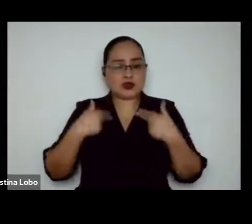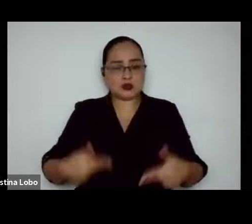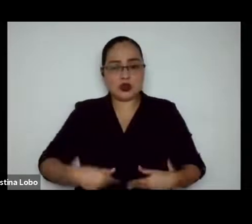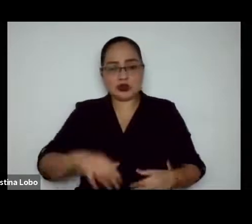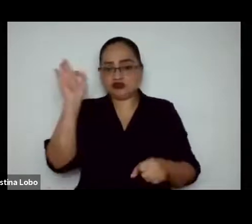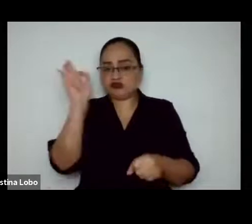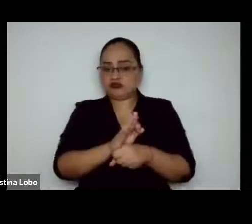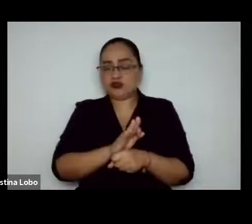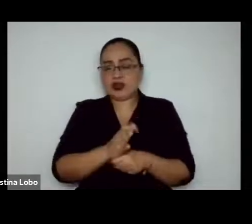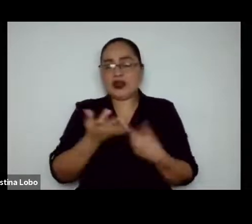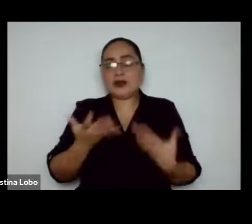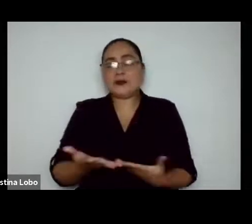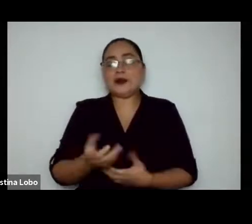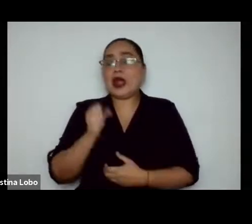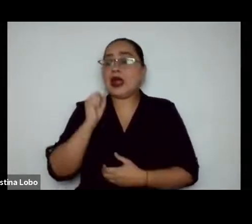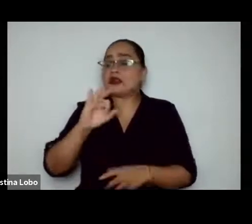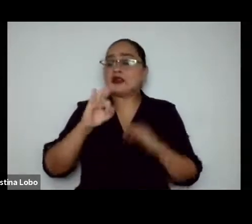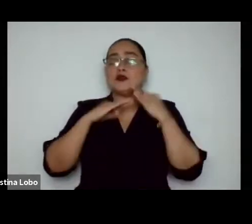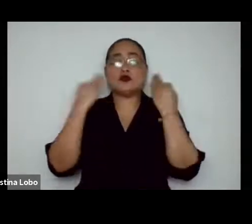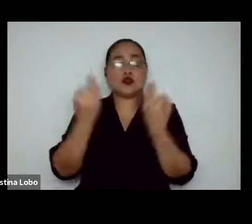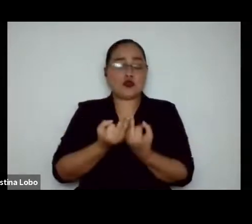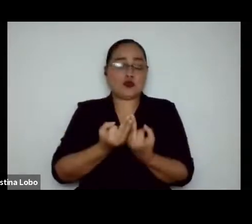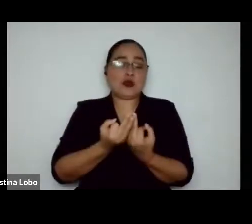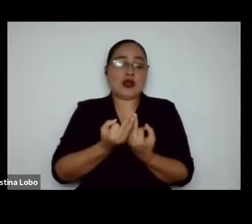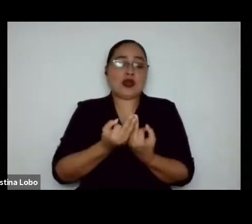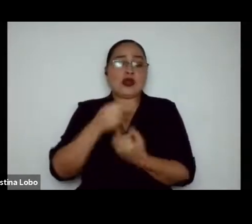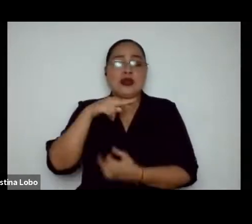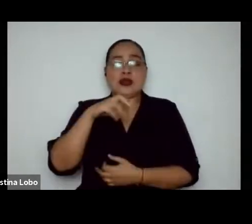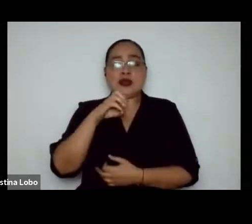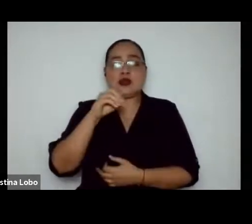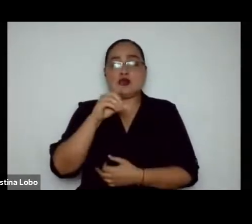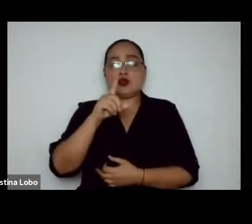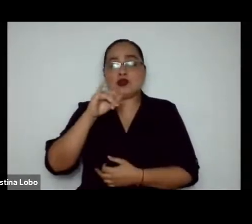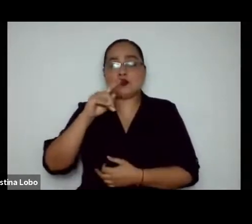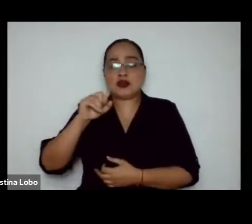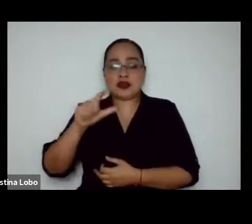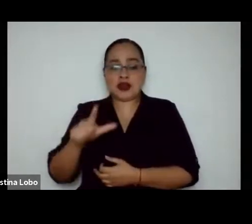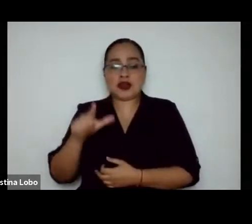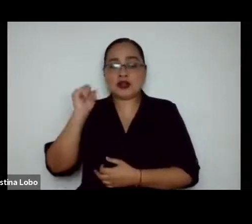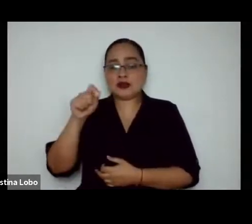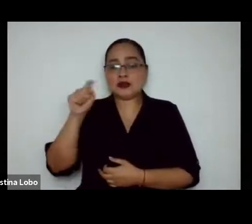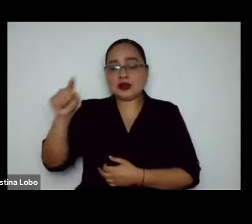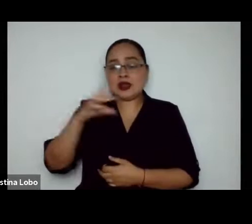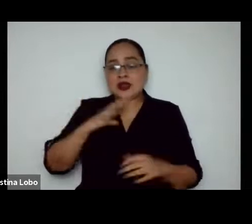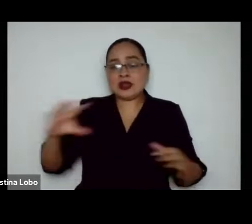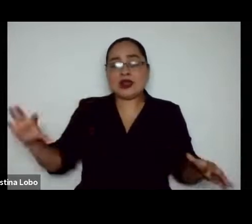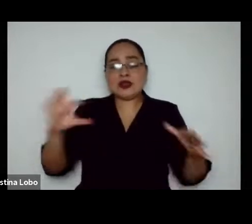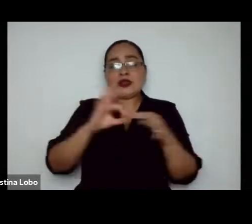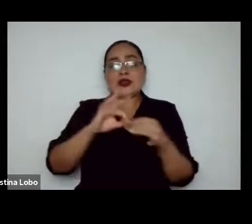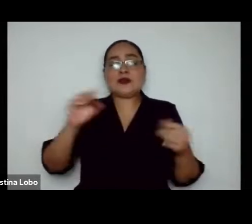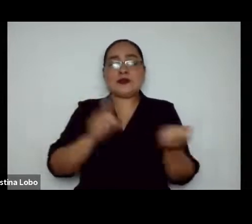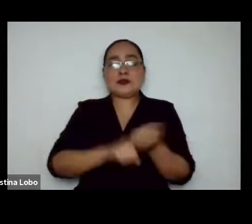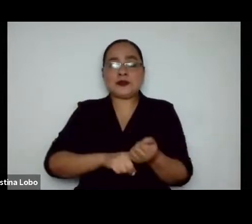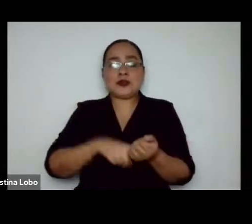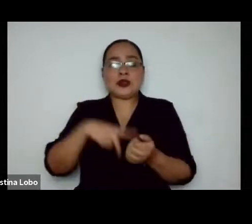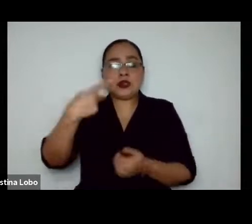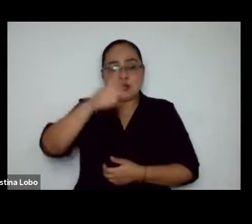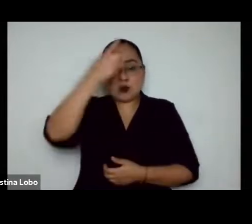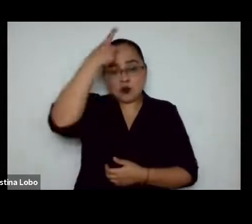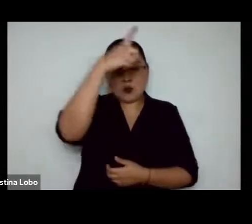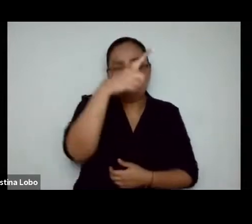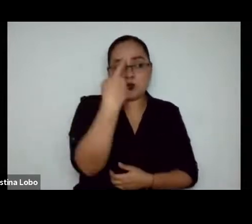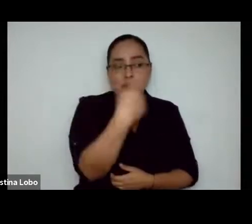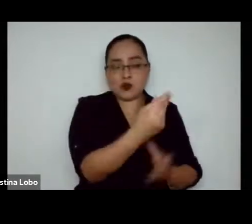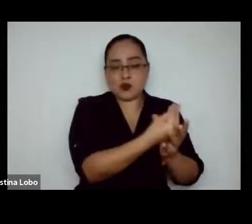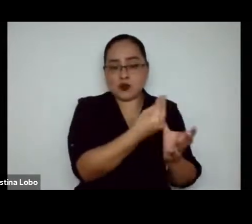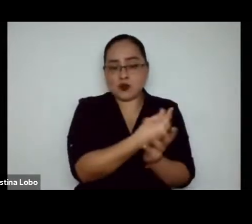concepción neoliberal de los derechos lo que defiende es, por ejemplo, la prioridad de la propiedad privada,